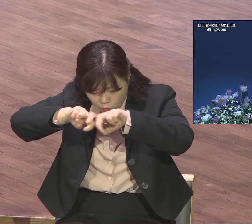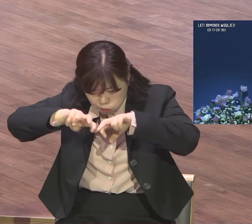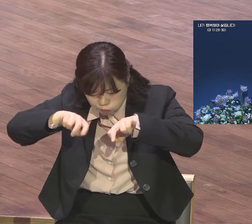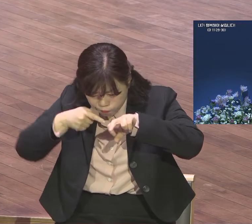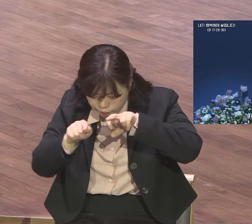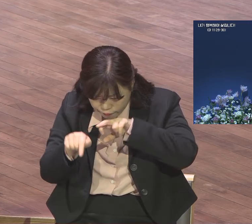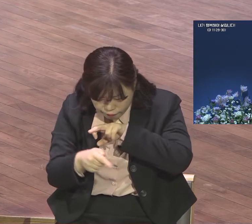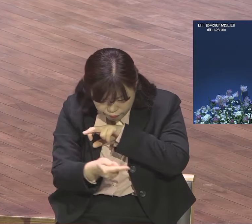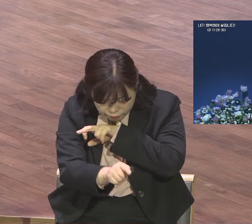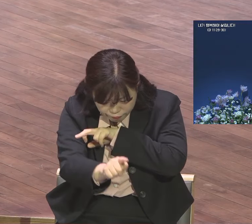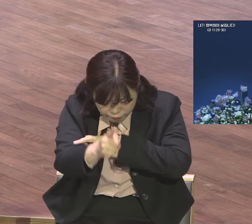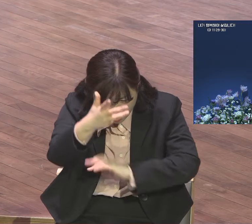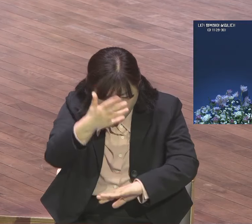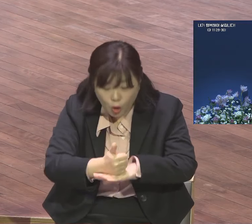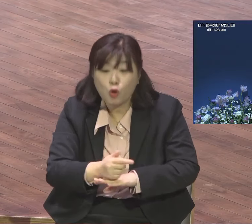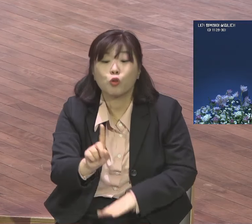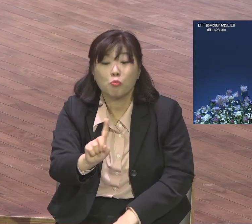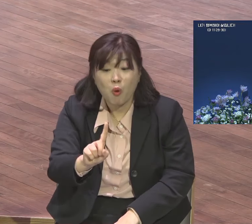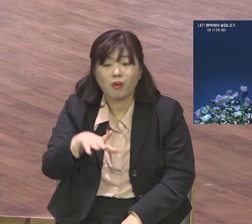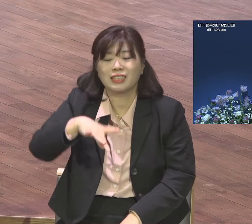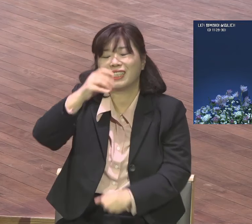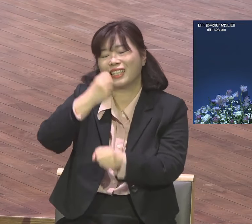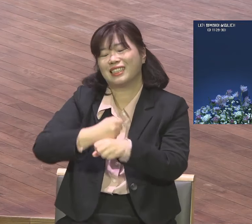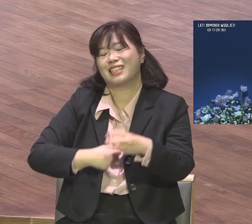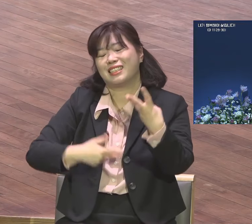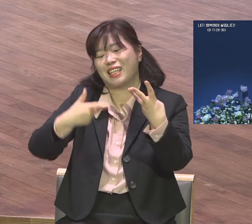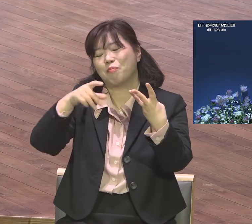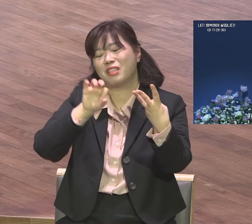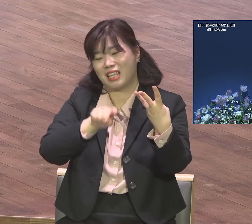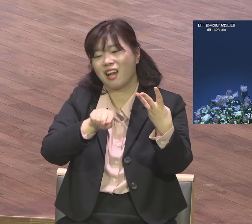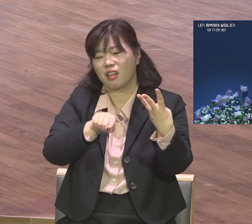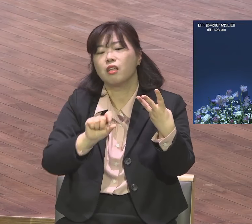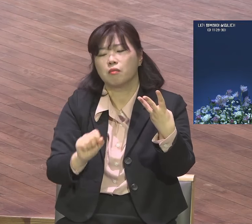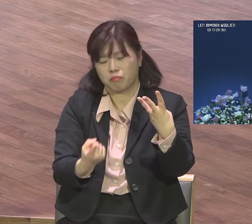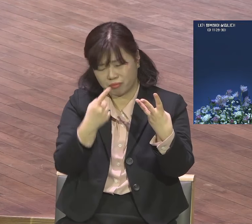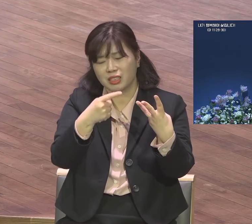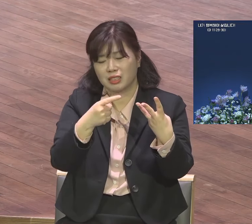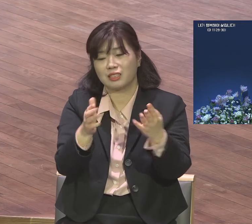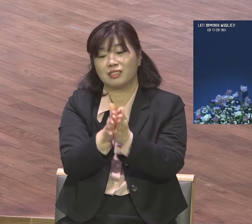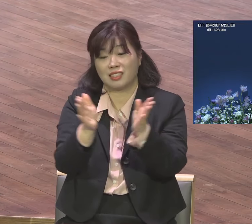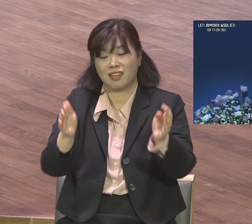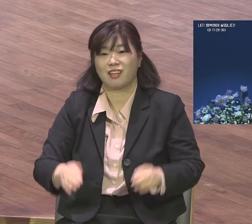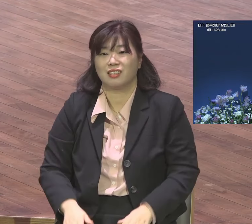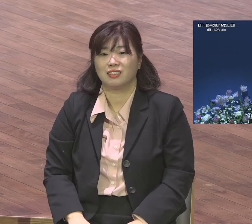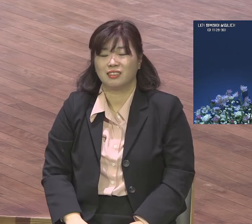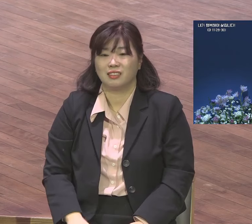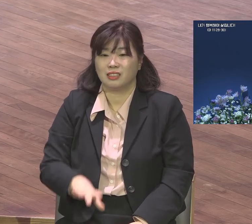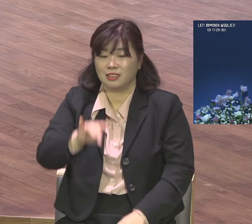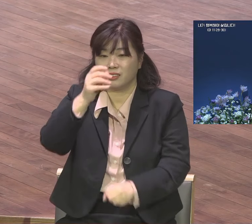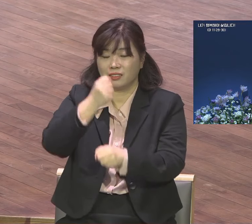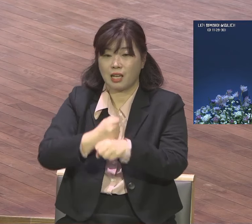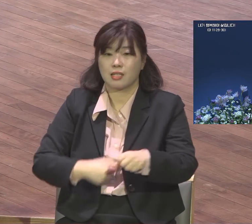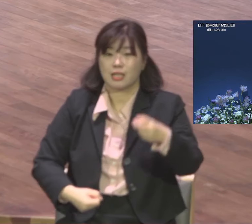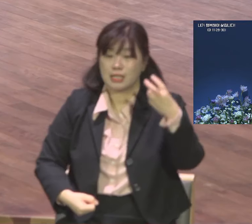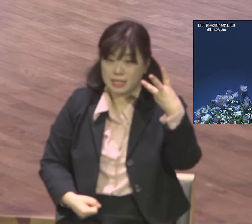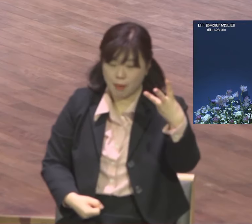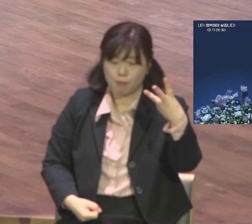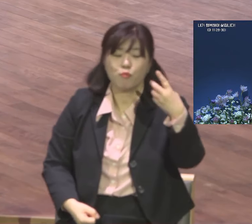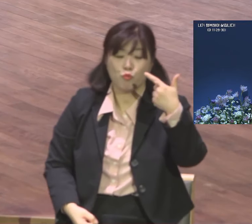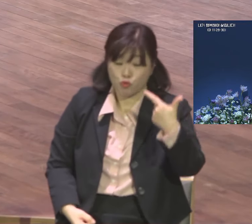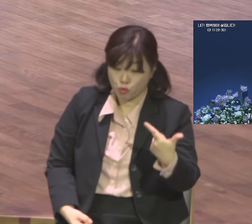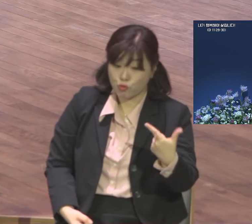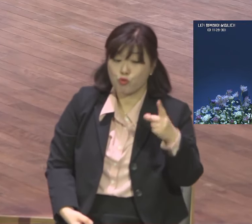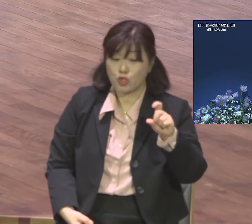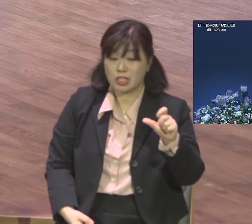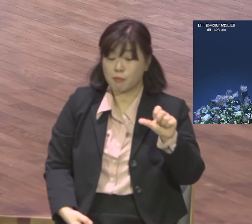가지를 기가 막히게 정리해 놓으셨습니다. 창세기 3장, 6장, 11장에 잡혀 있으면 결코 행복할